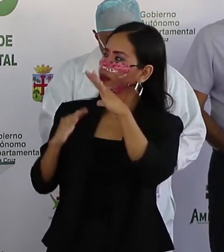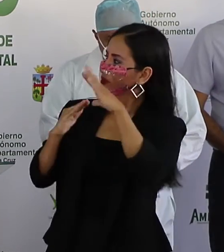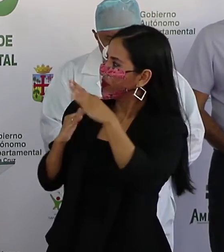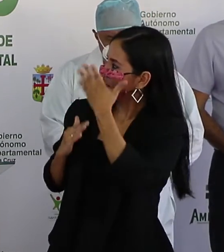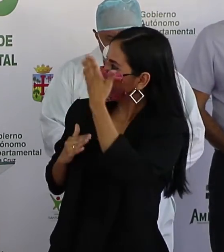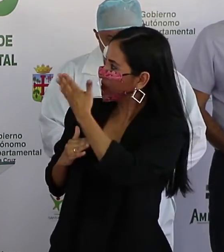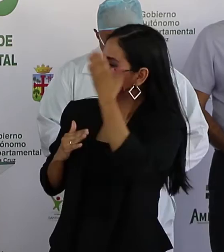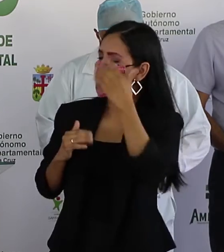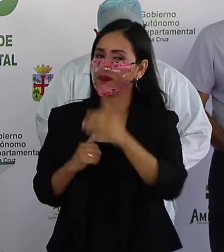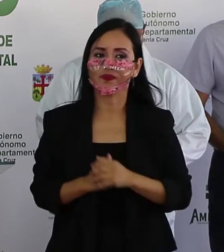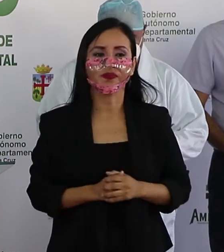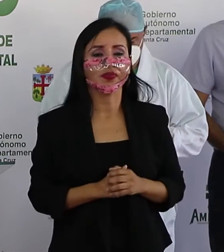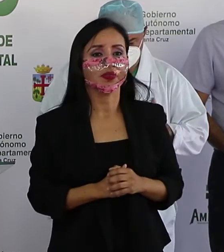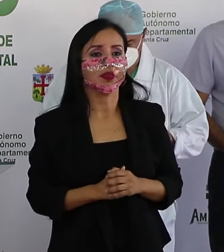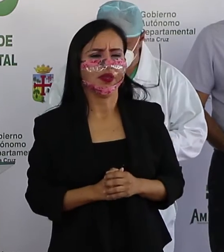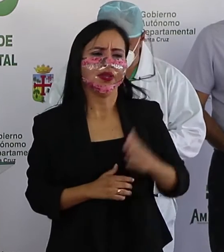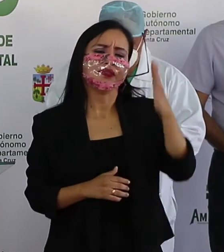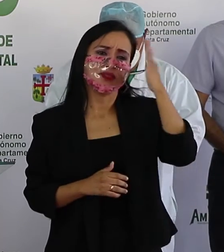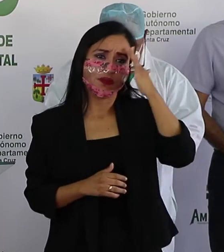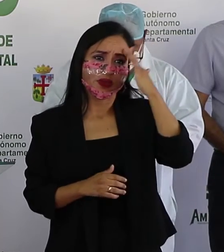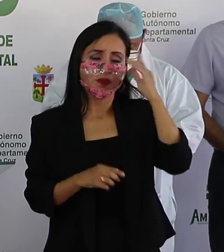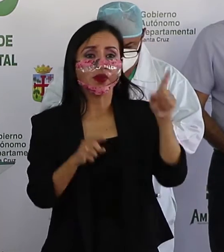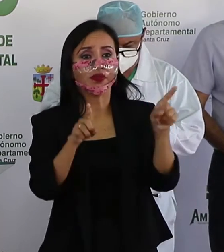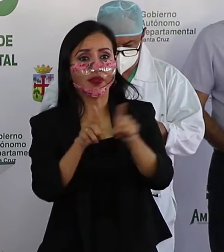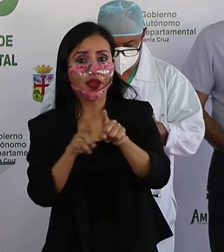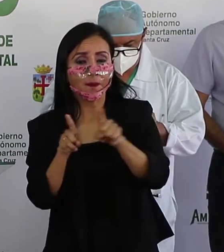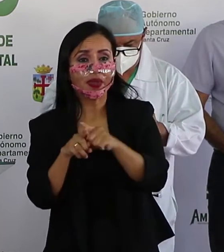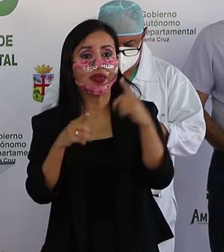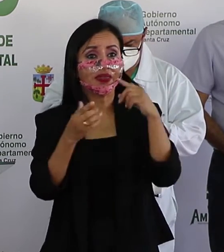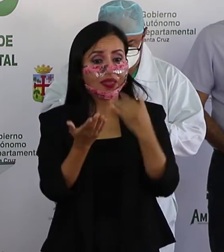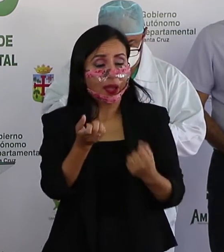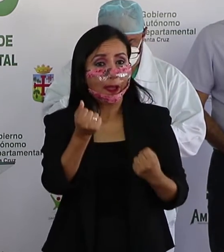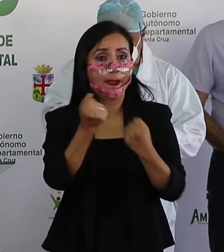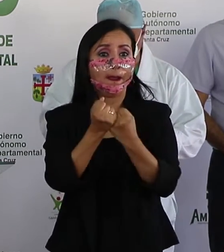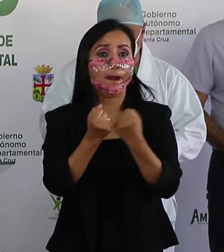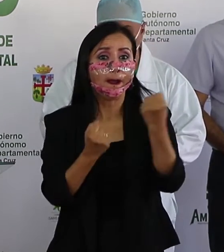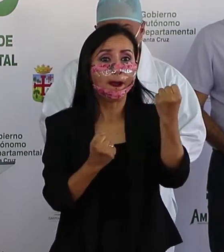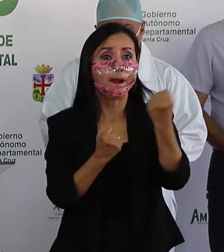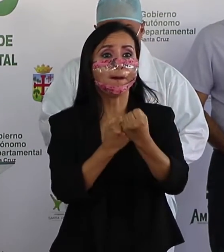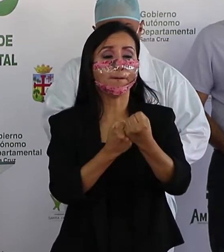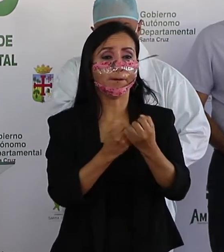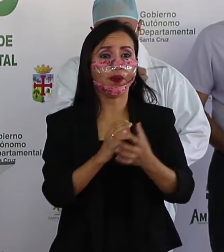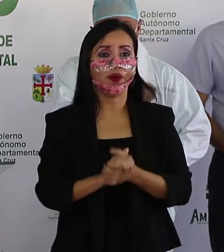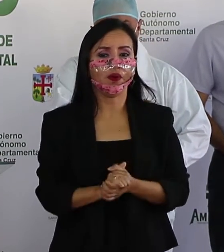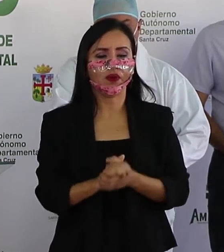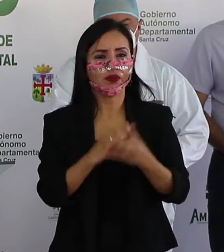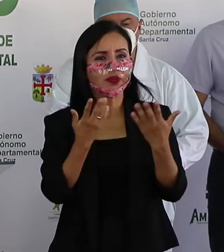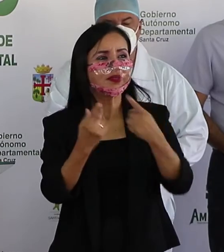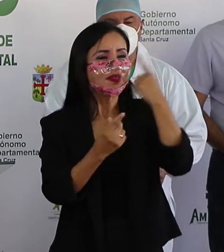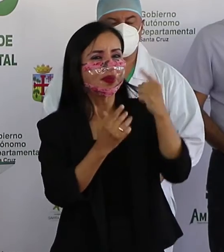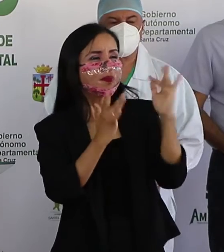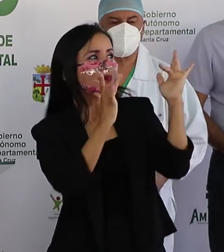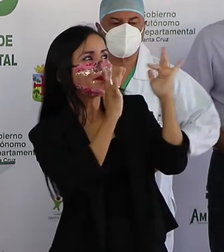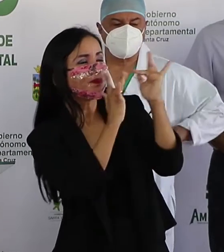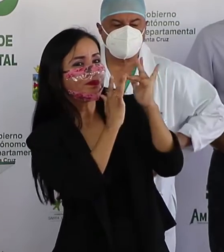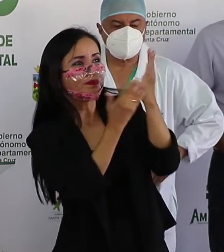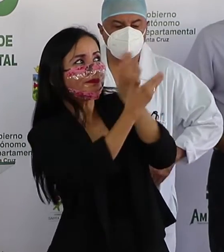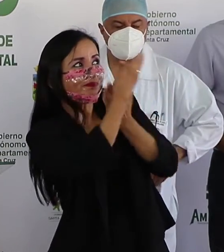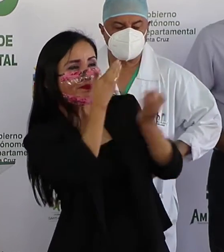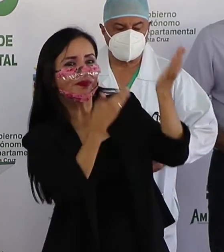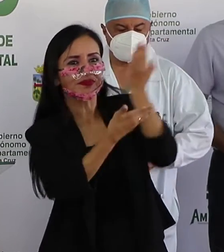cónsul. Y sabemos que además de esa cooperación y esas relaciones importantes que